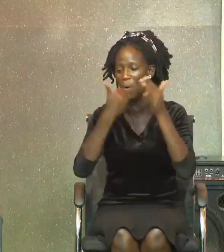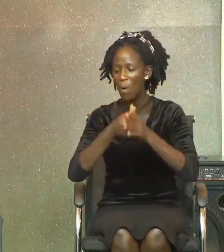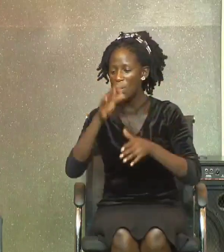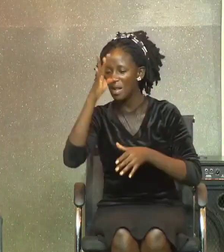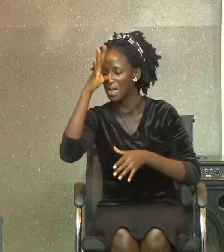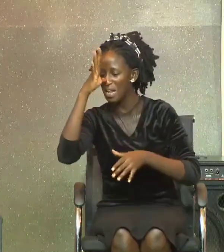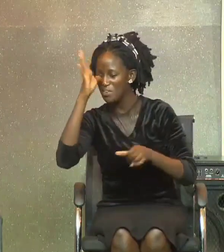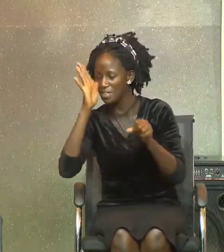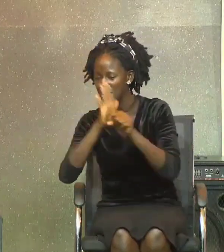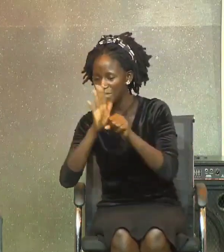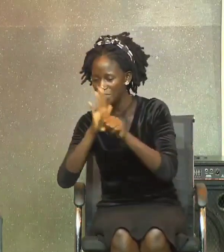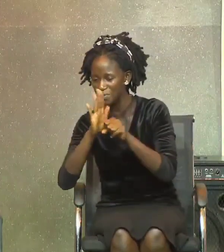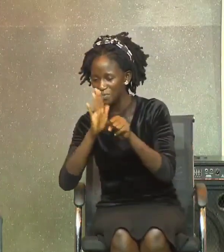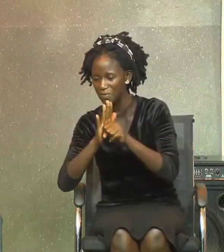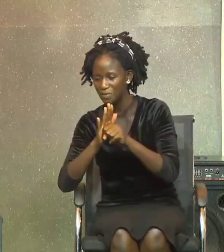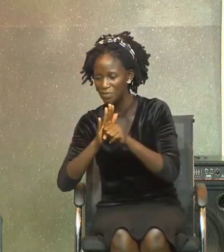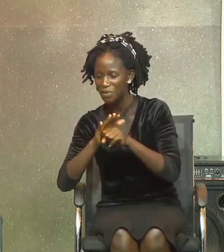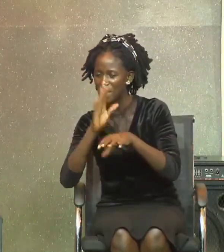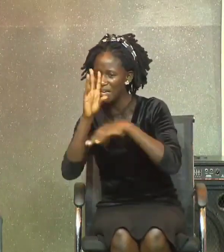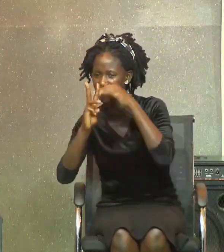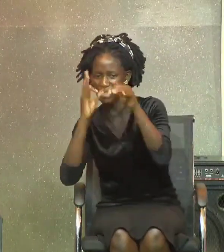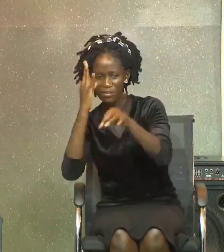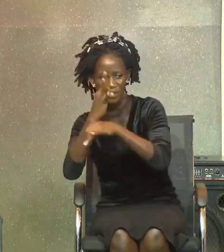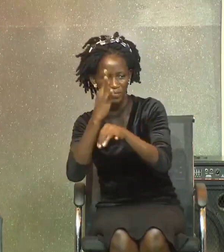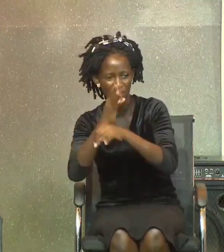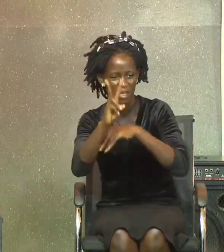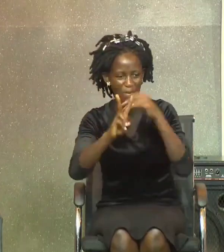mu ggwanga nga yabeera mu layini